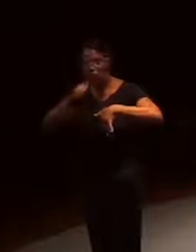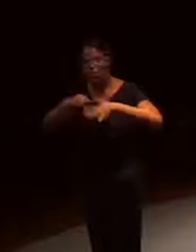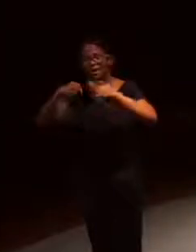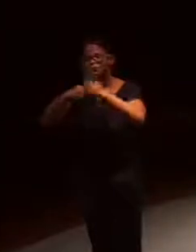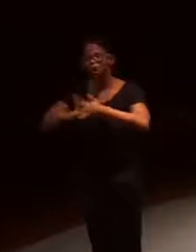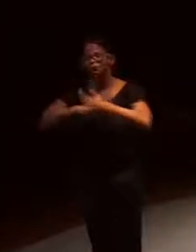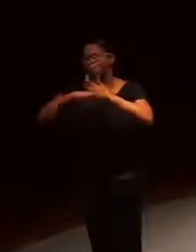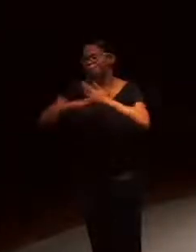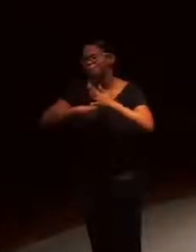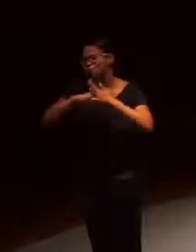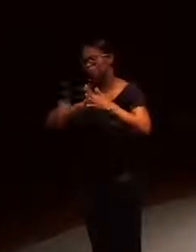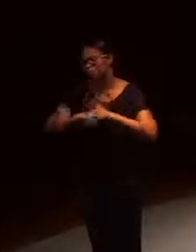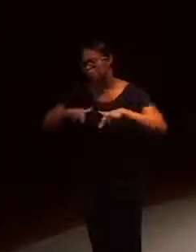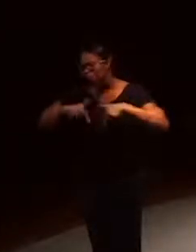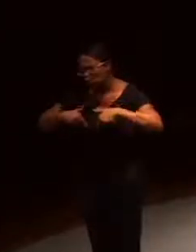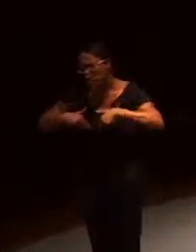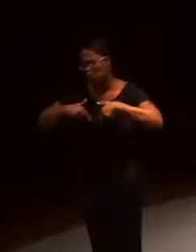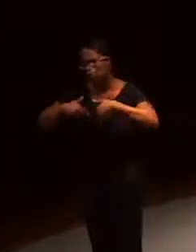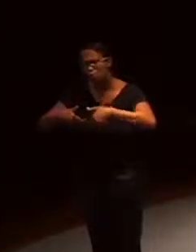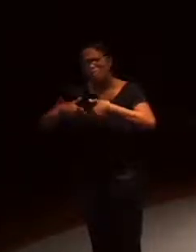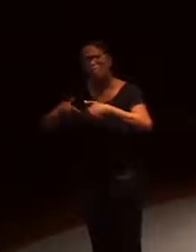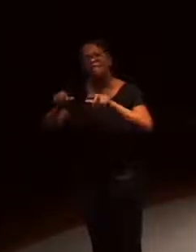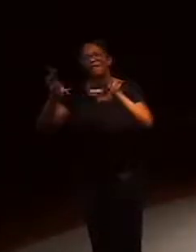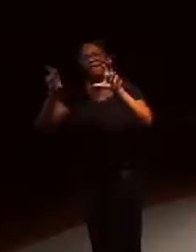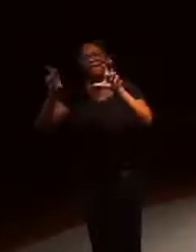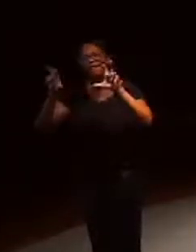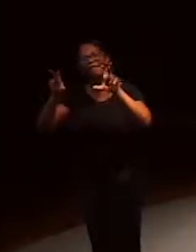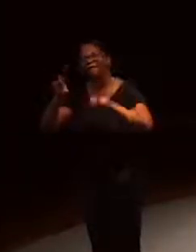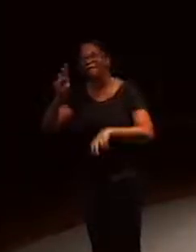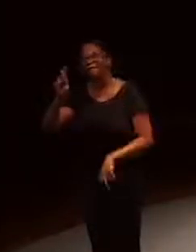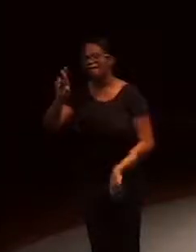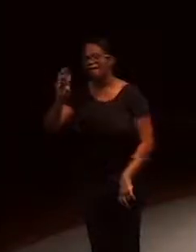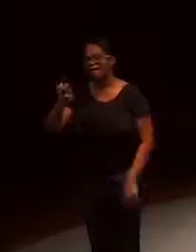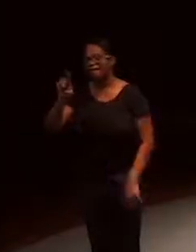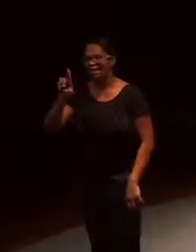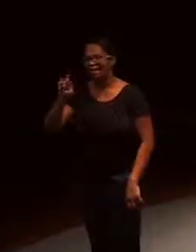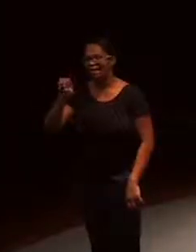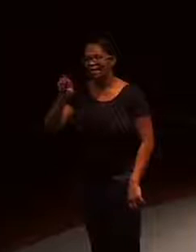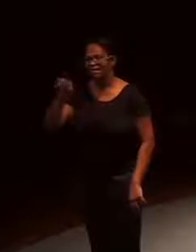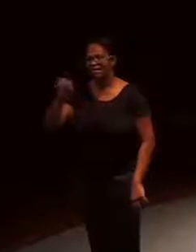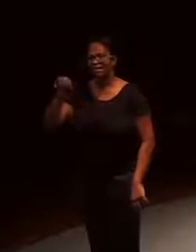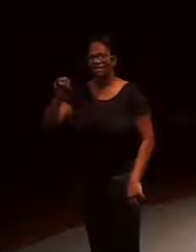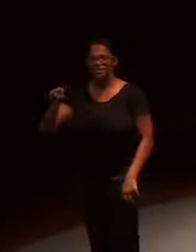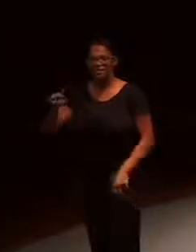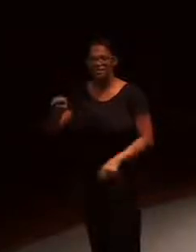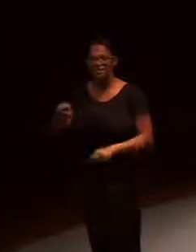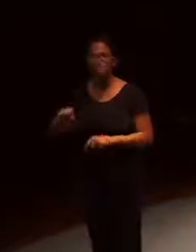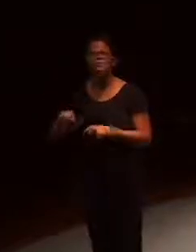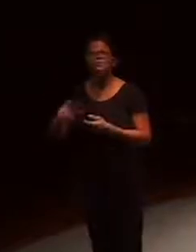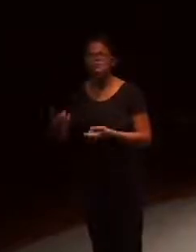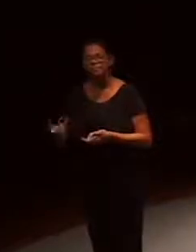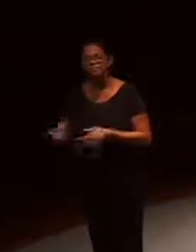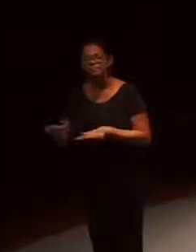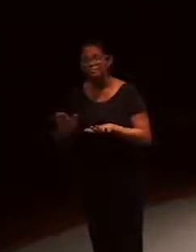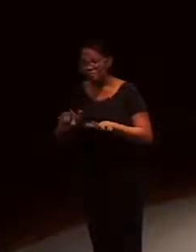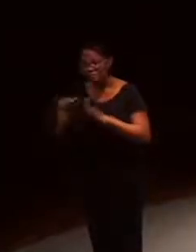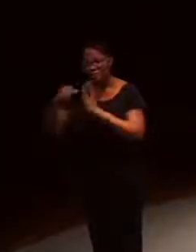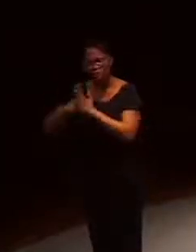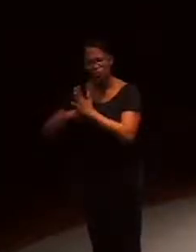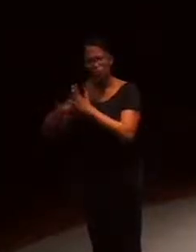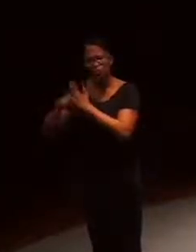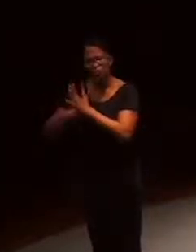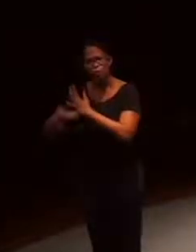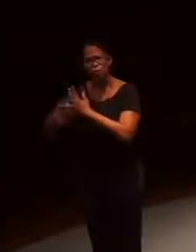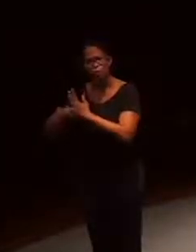mulheres rendeiras, como mesmo se colocam, da luta que elas vêm